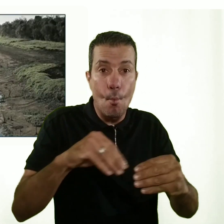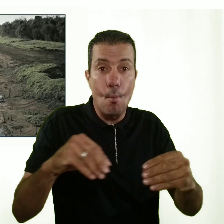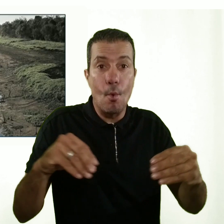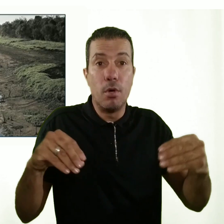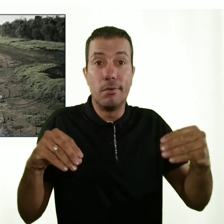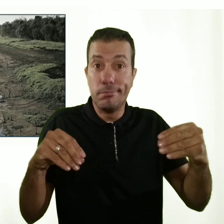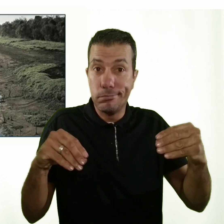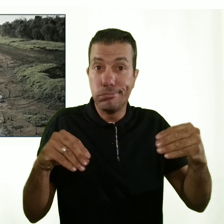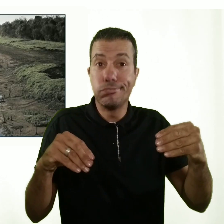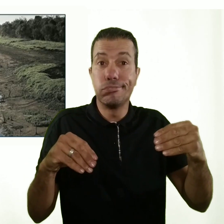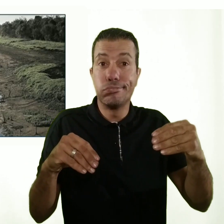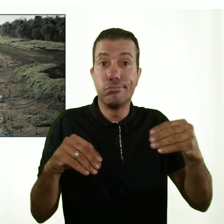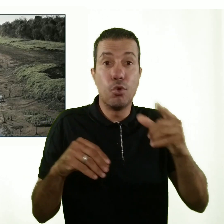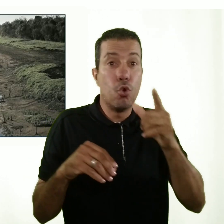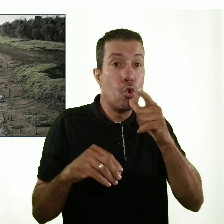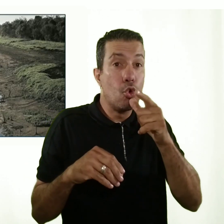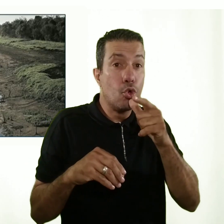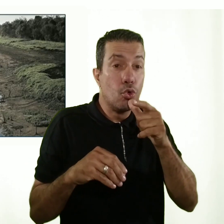Onde está o rio que devia estar aqui?